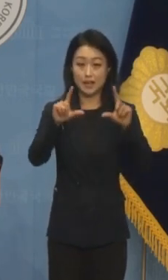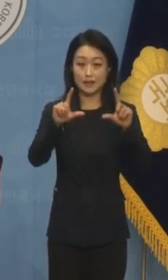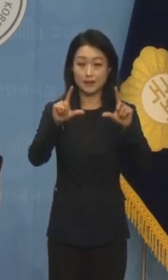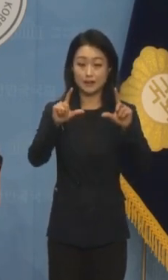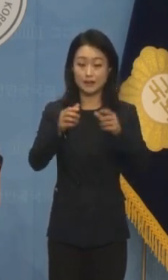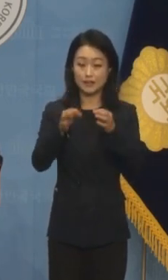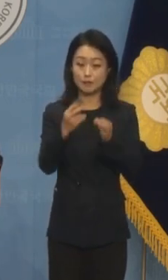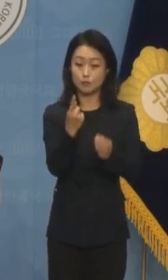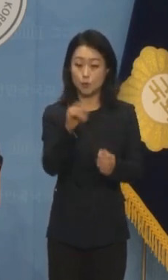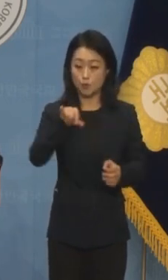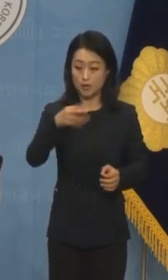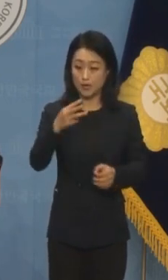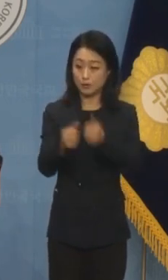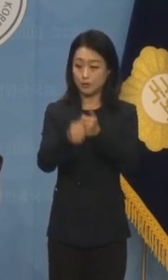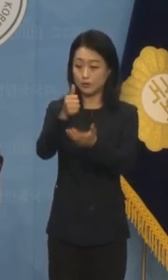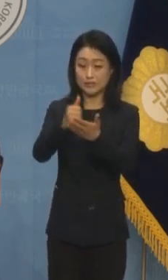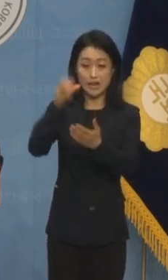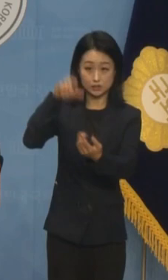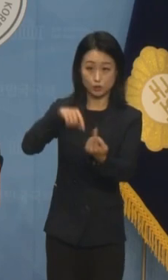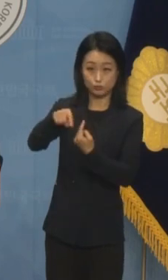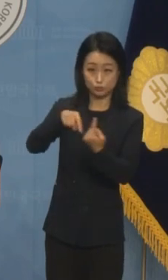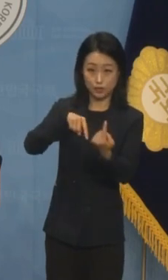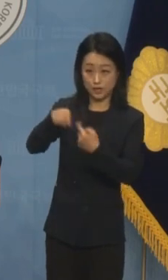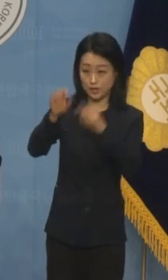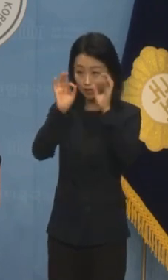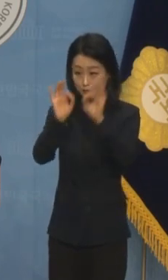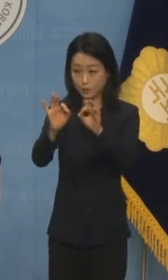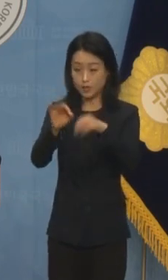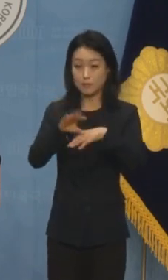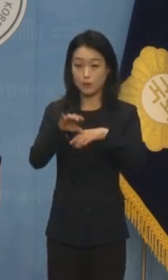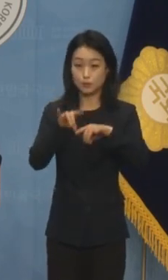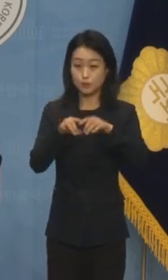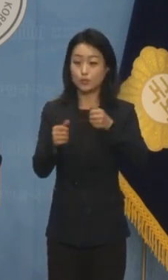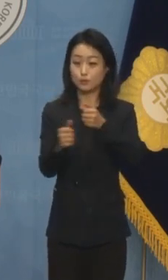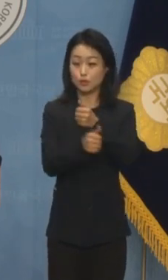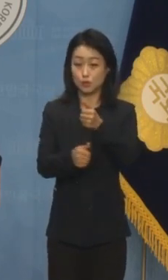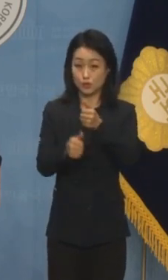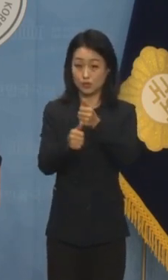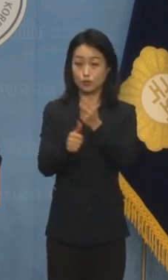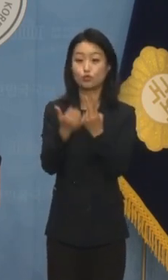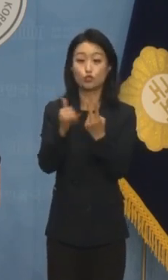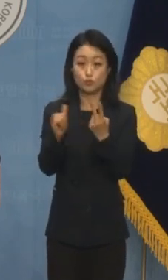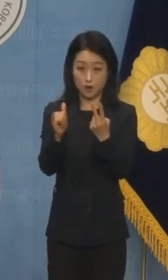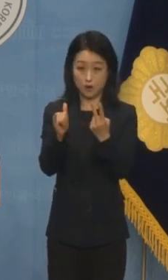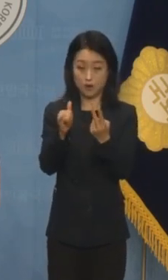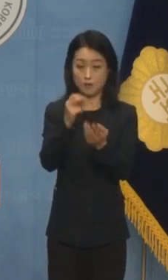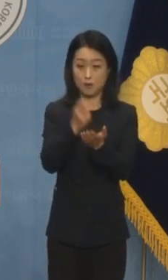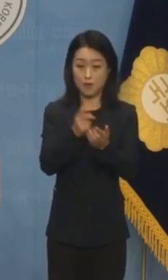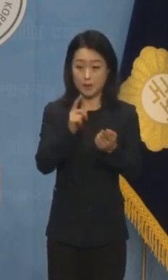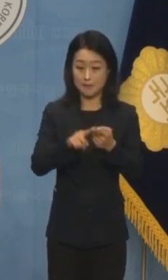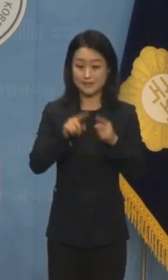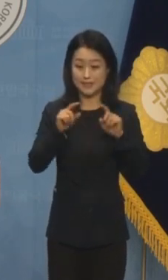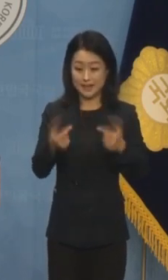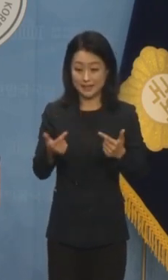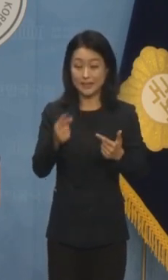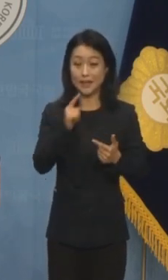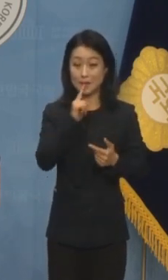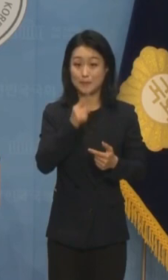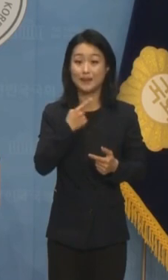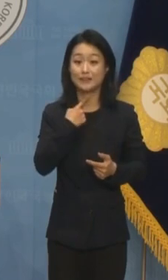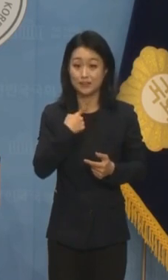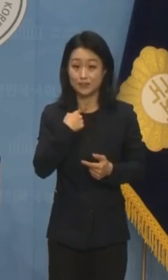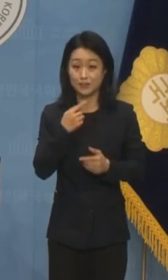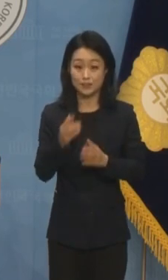청문회를 열고 방통이 2인 체제가 위법하다는 주장을 되풀이하는 와중에 노정 prop 민주당